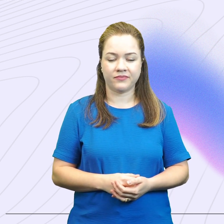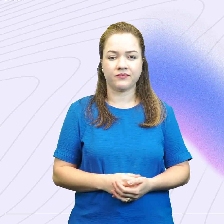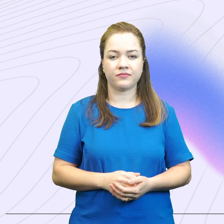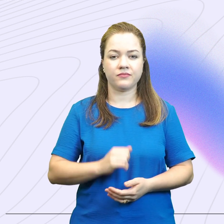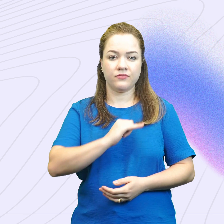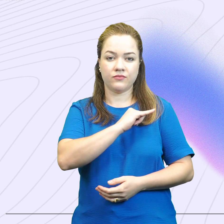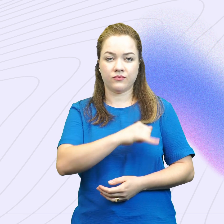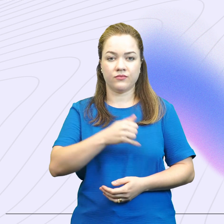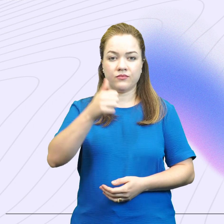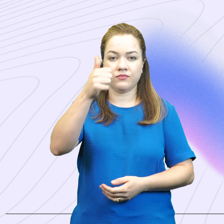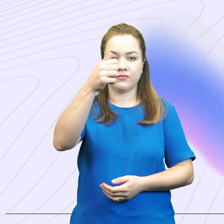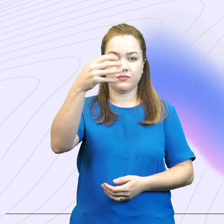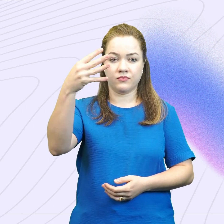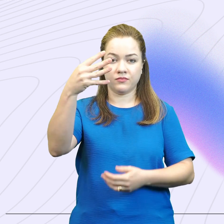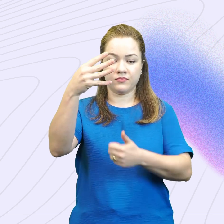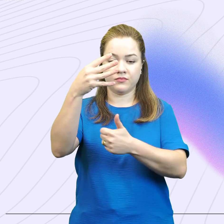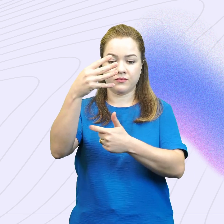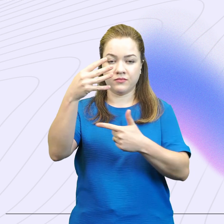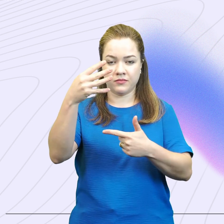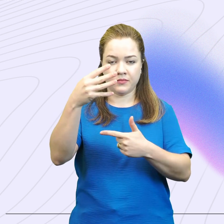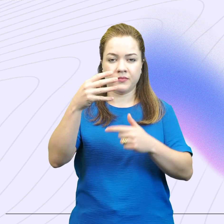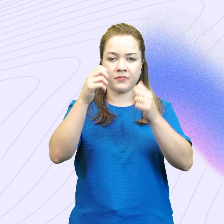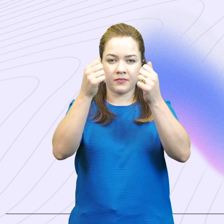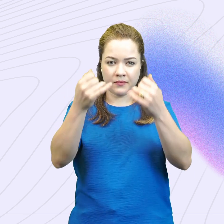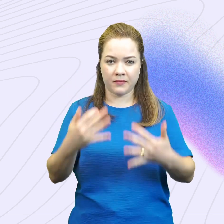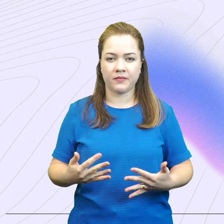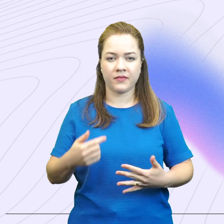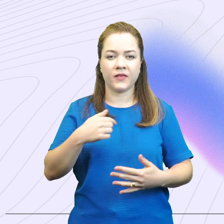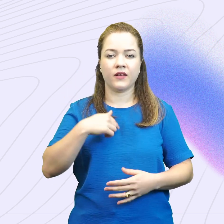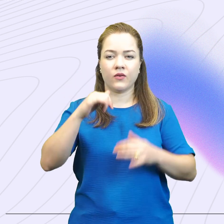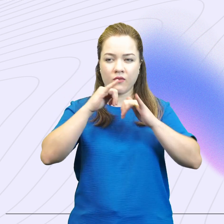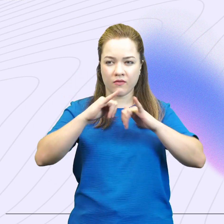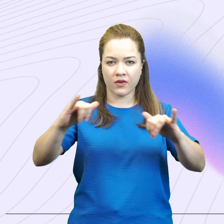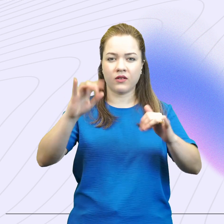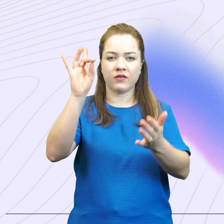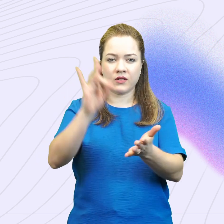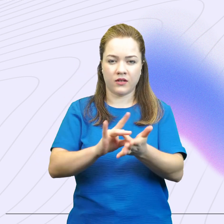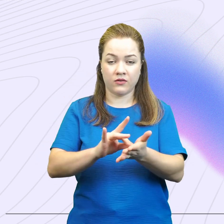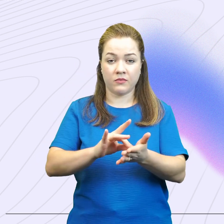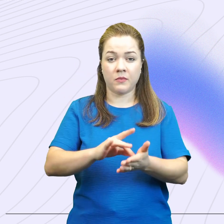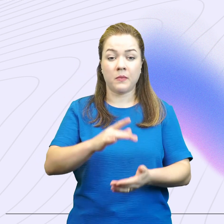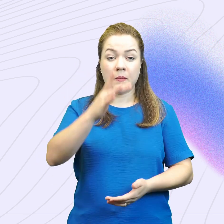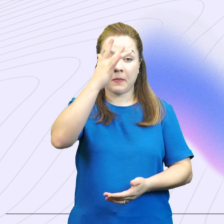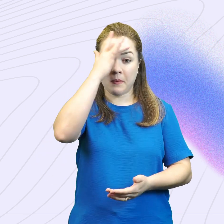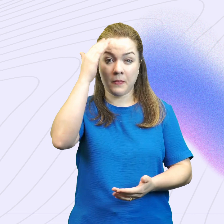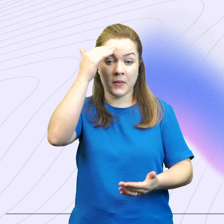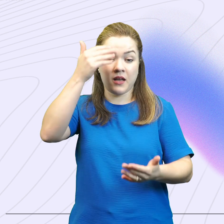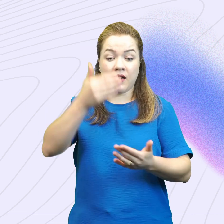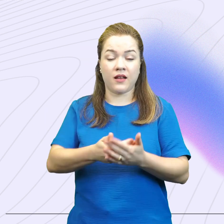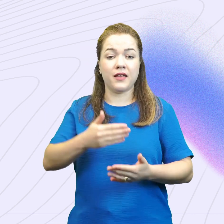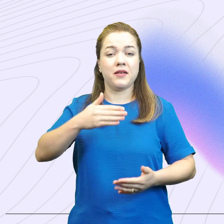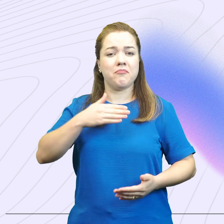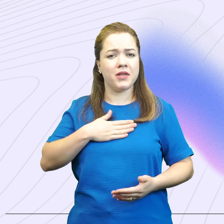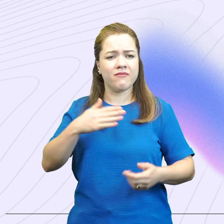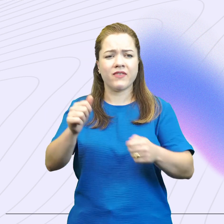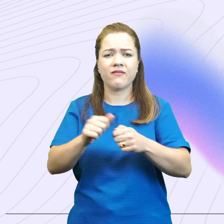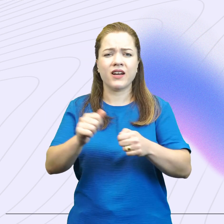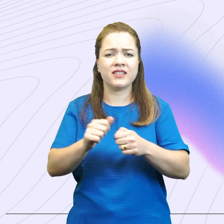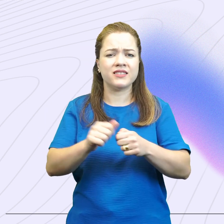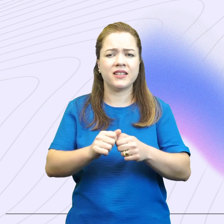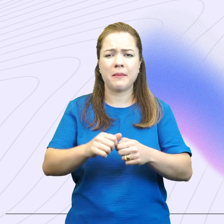João 14, 12. Fala assim, digo a verdade, aquele que crê em mim fará ainda obras maiores do que tenho